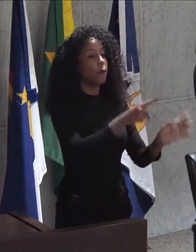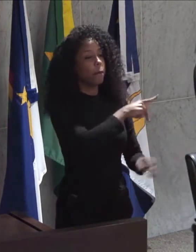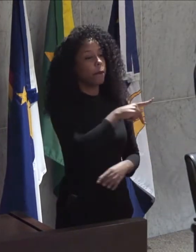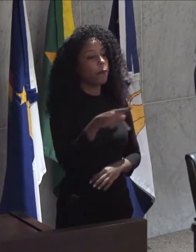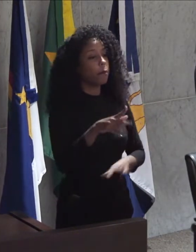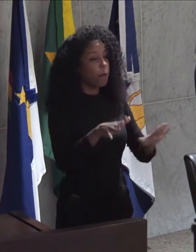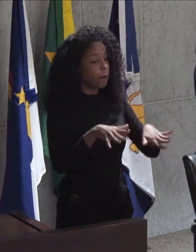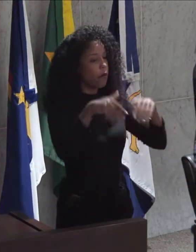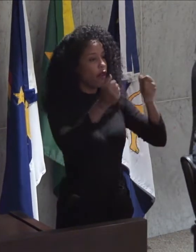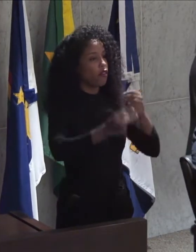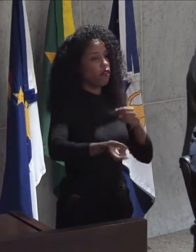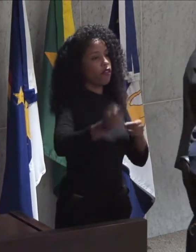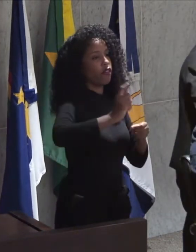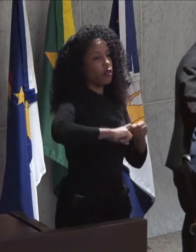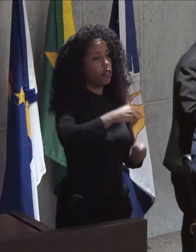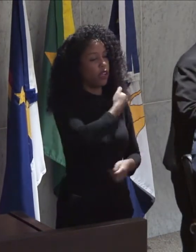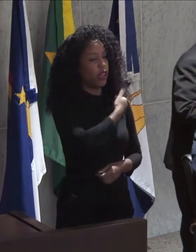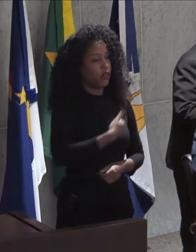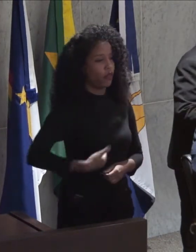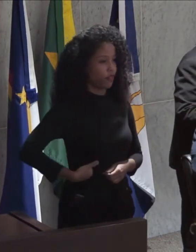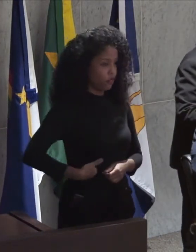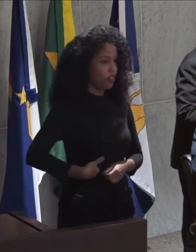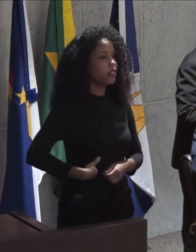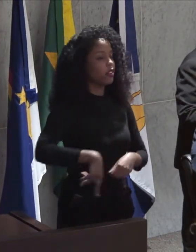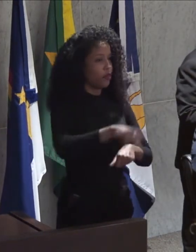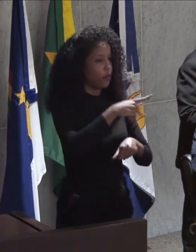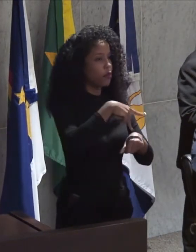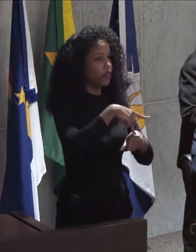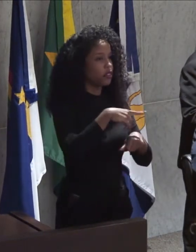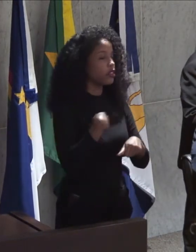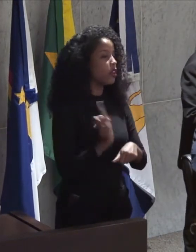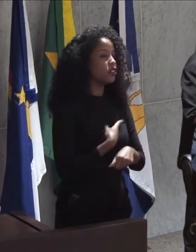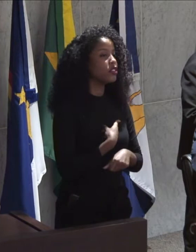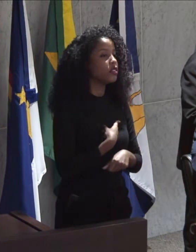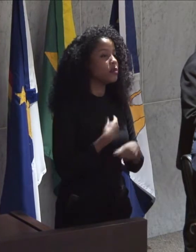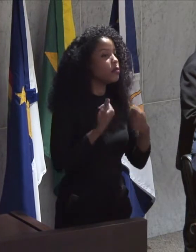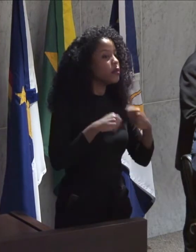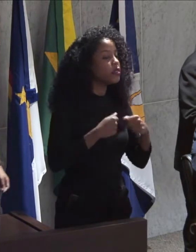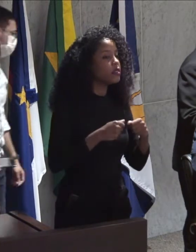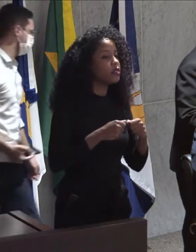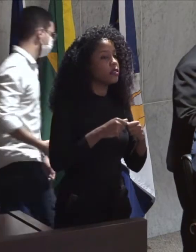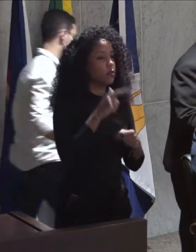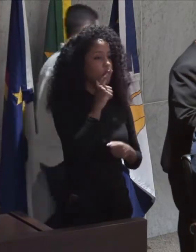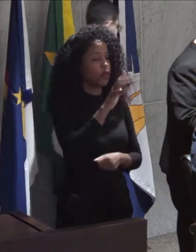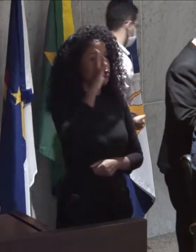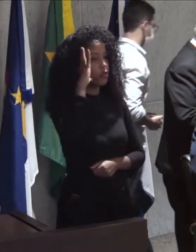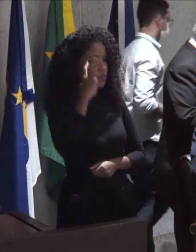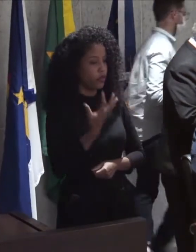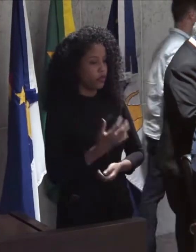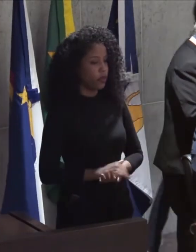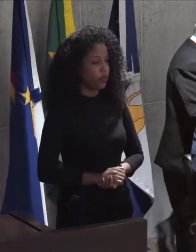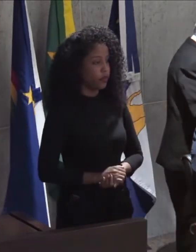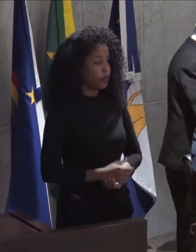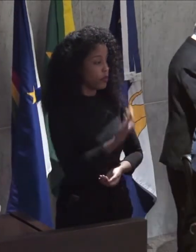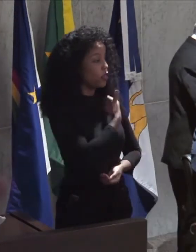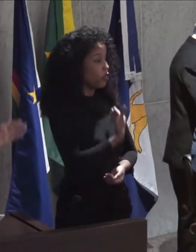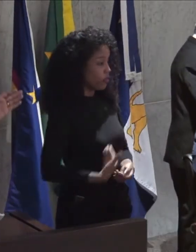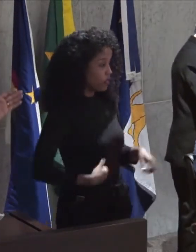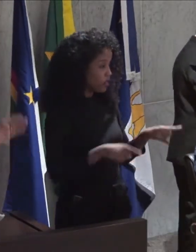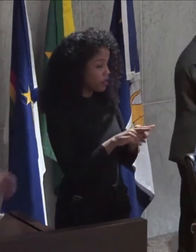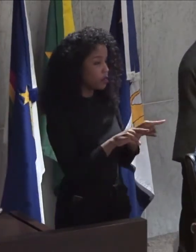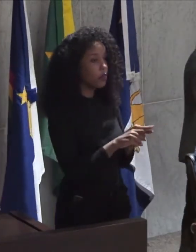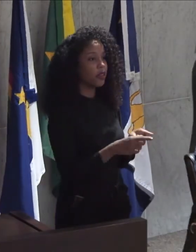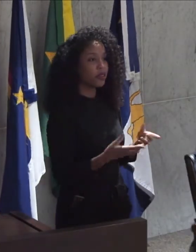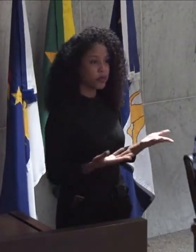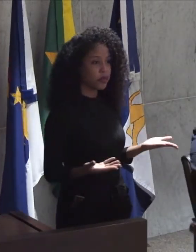presidente de volta para governar esse país, nós não vamos resolver o problema da Previdência Social. E o governador,